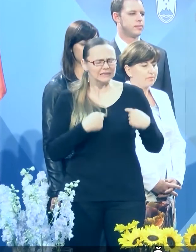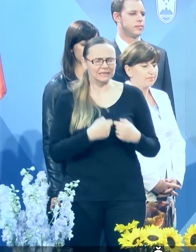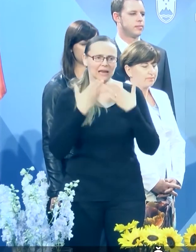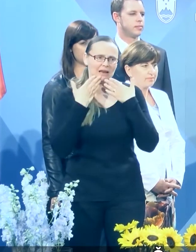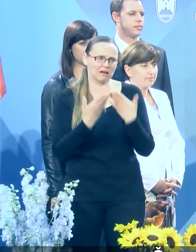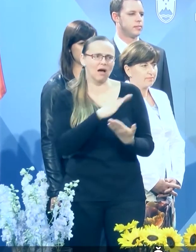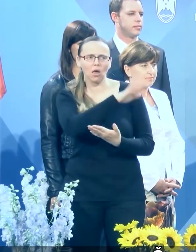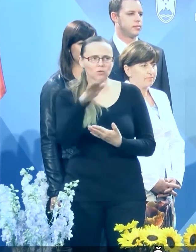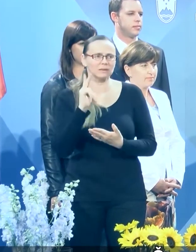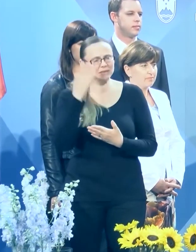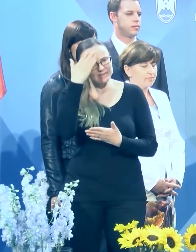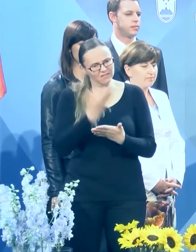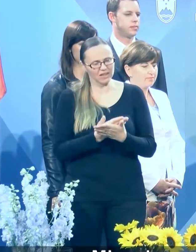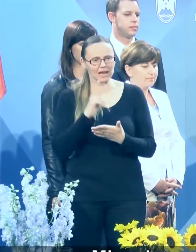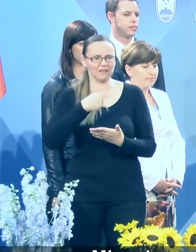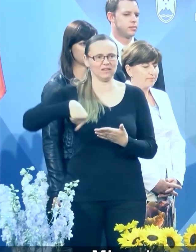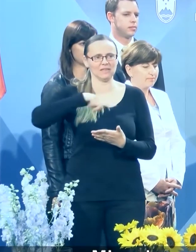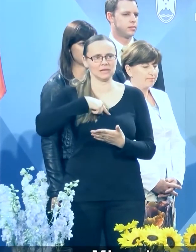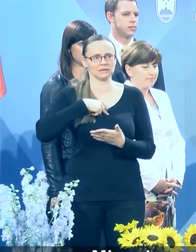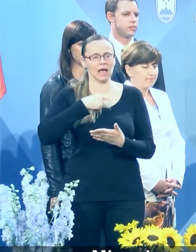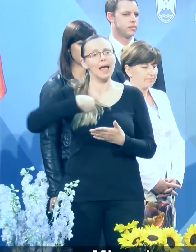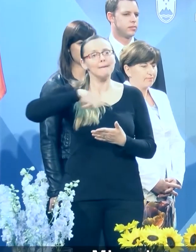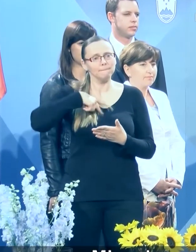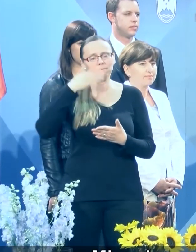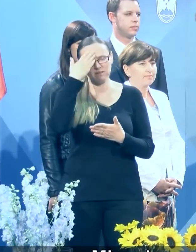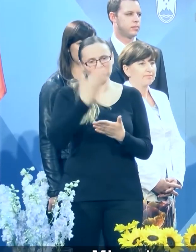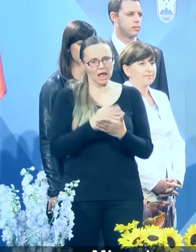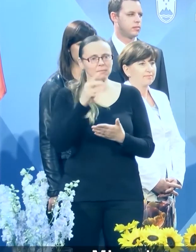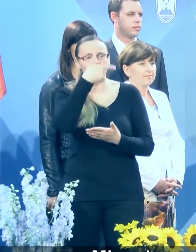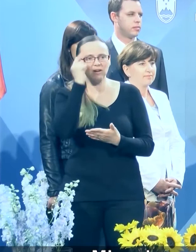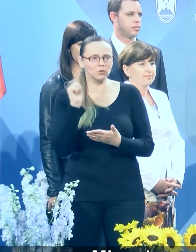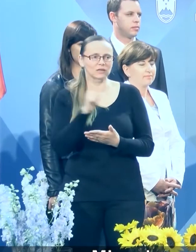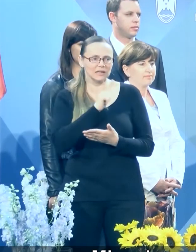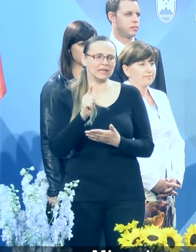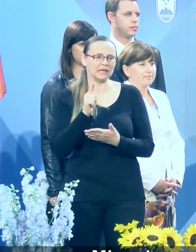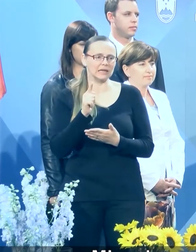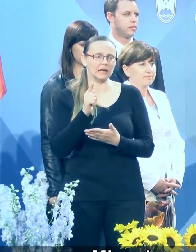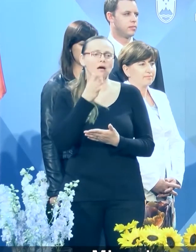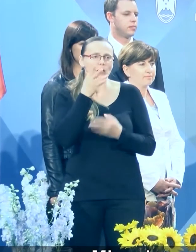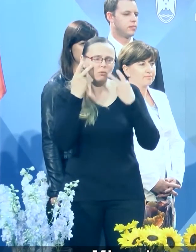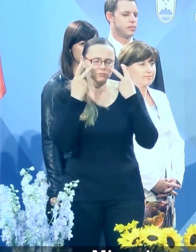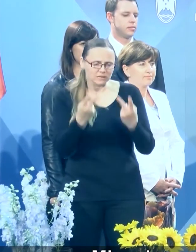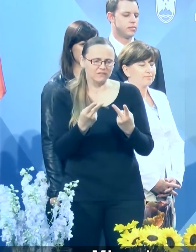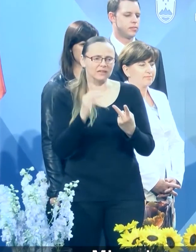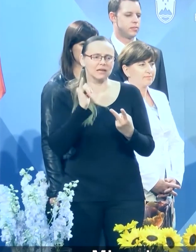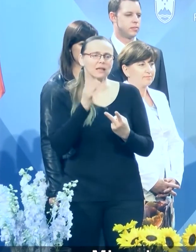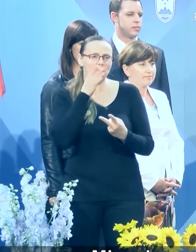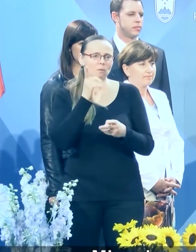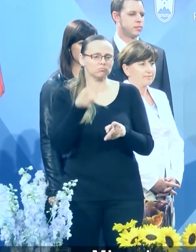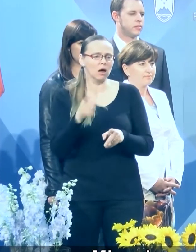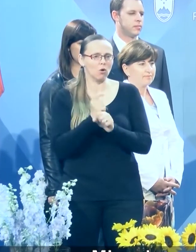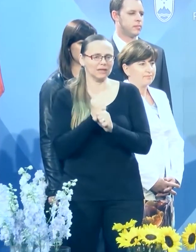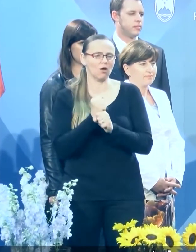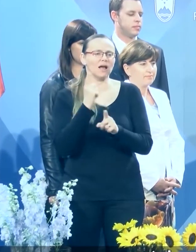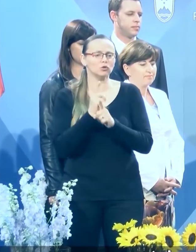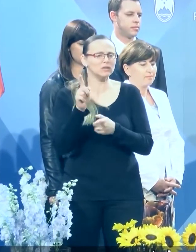vsem, ki ste verjeli v nas. Mi verjamemo v ljudi in prepričali se boste, da bomo tako delovali tudi v